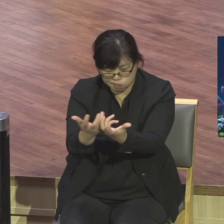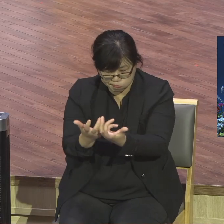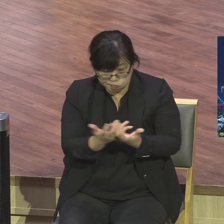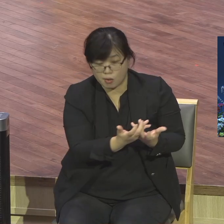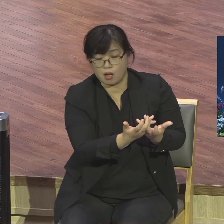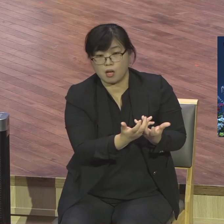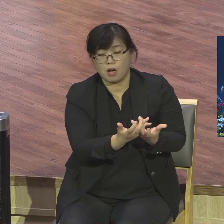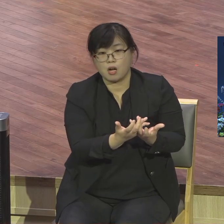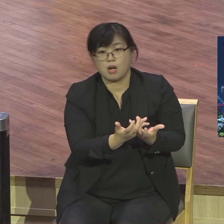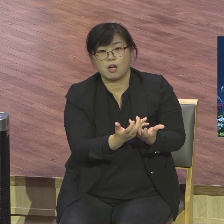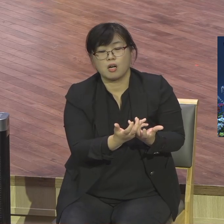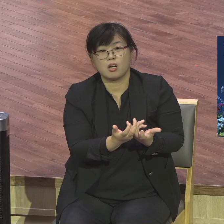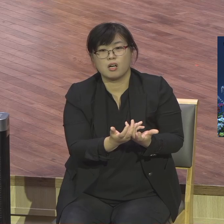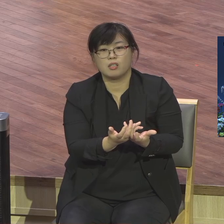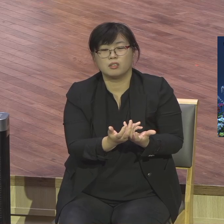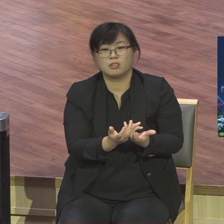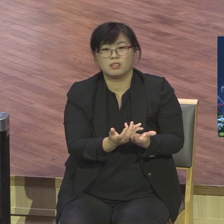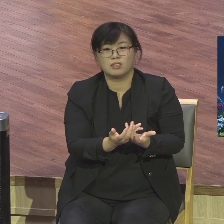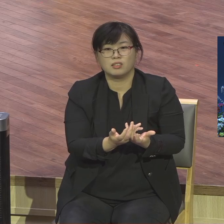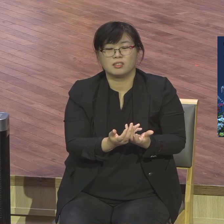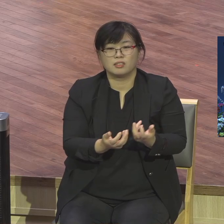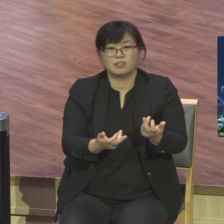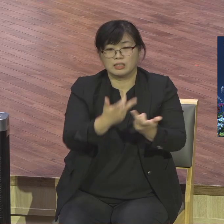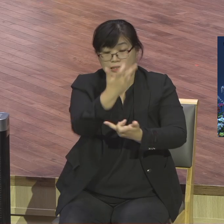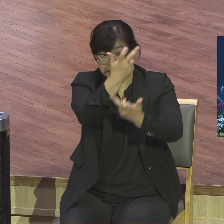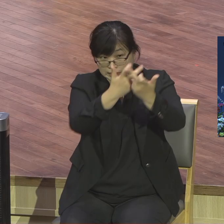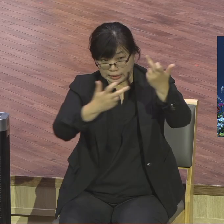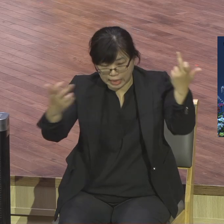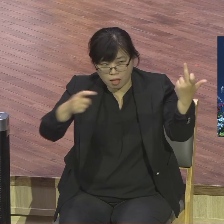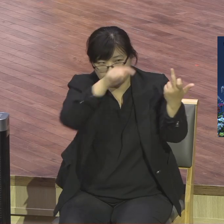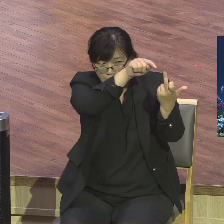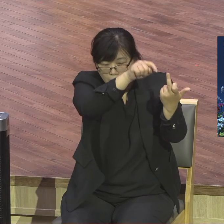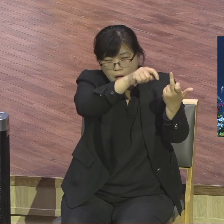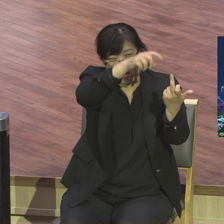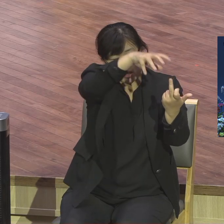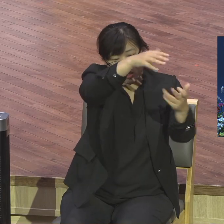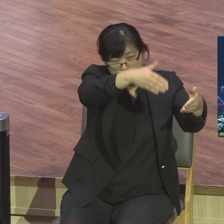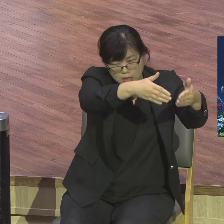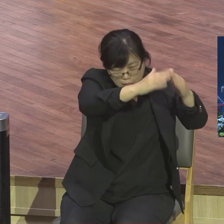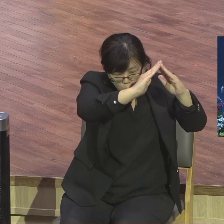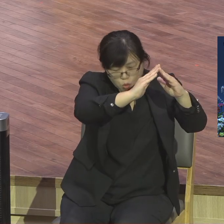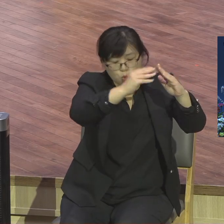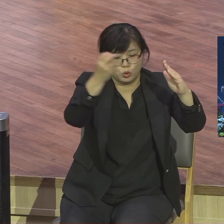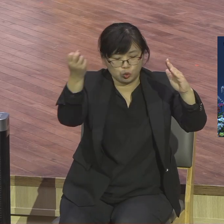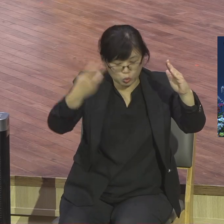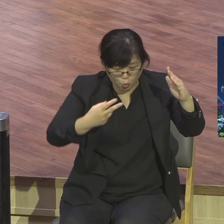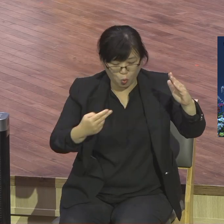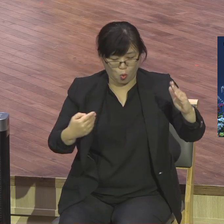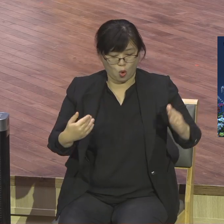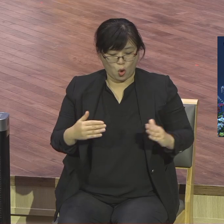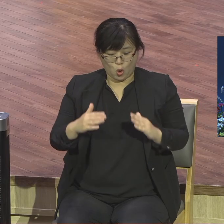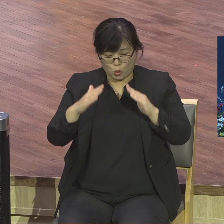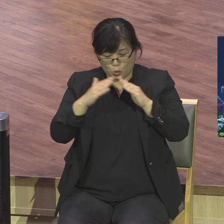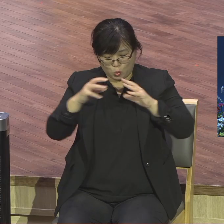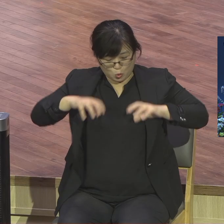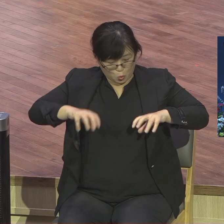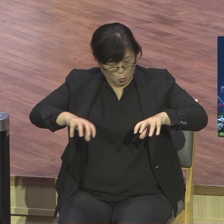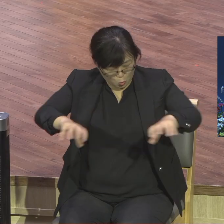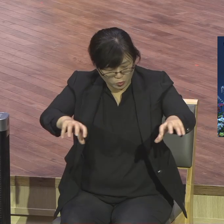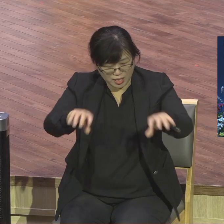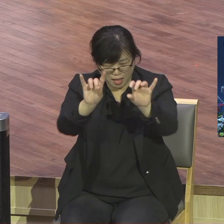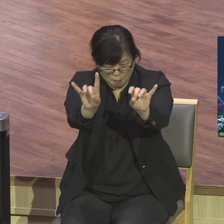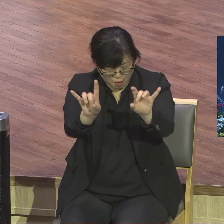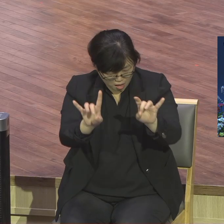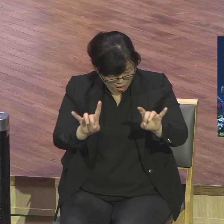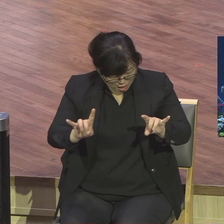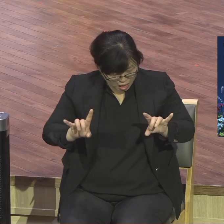이 신당 산에 있다고 해서 산당이라고 하는데 산에만 있는 게 아니고 동네마다 다 있었어요